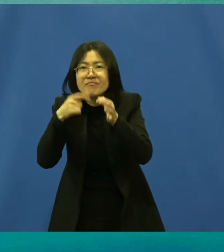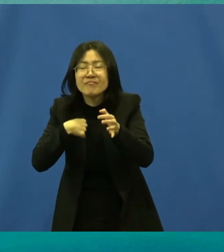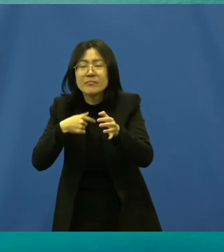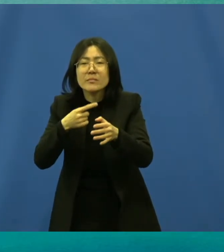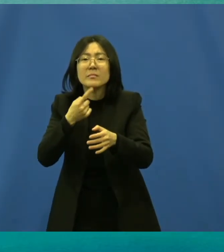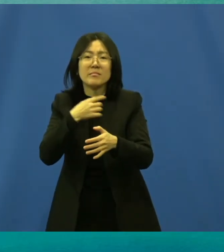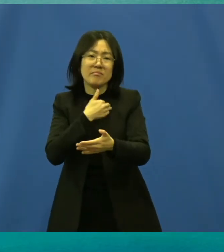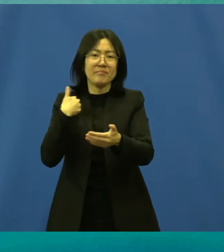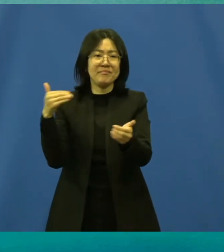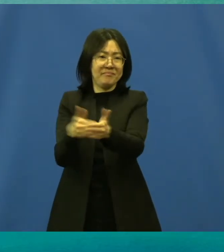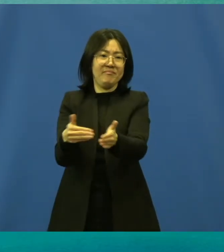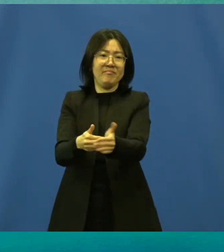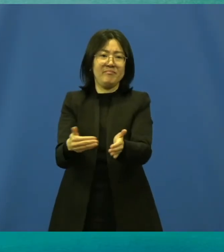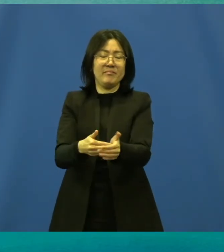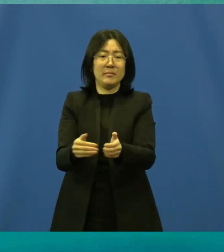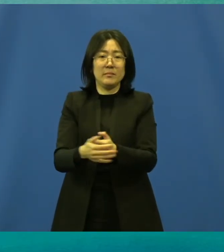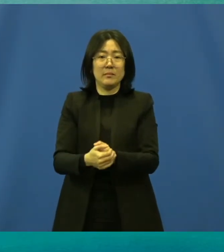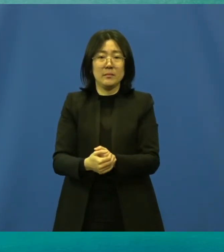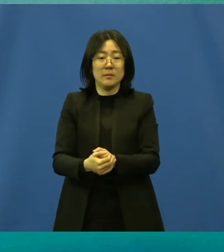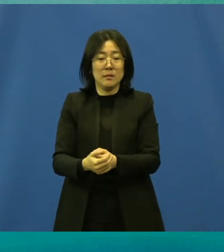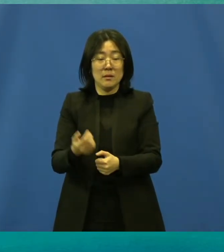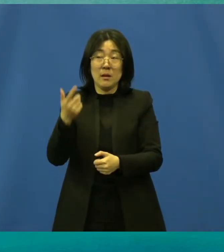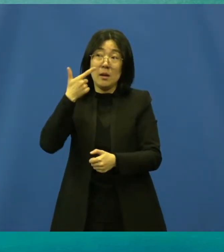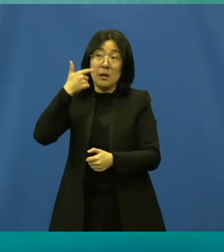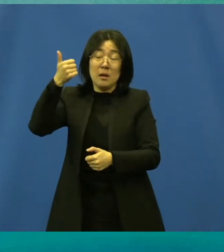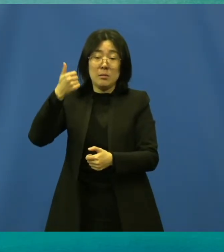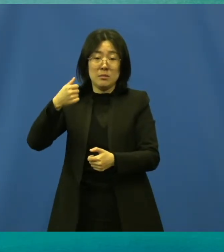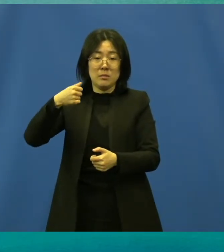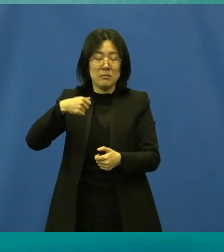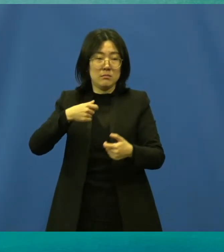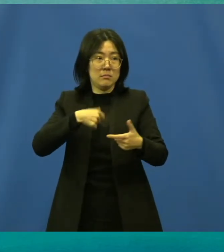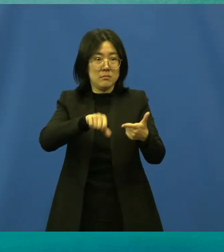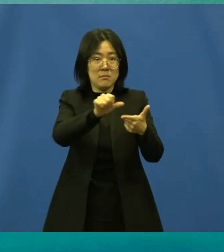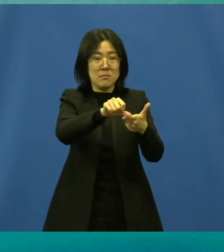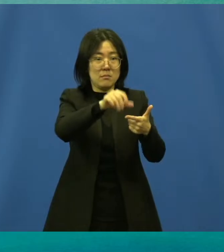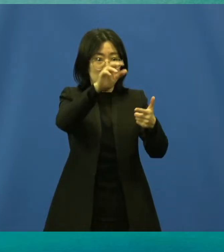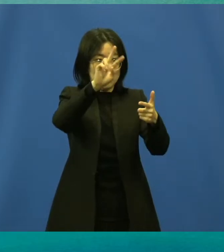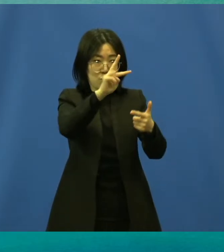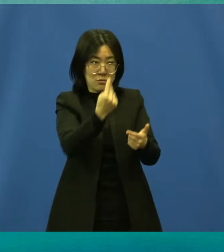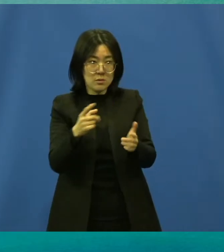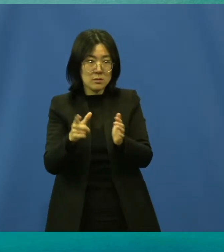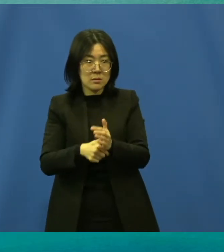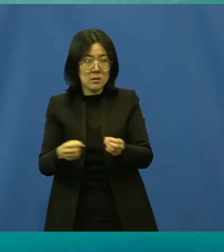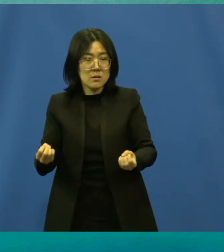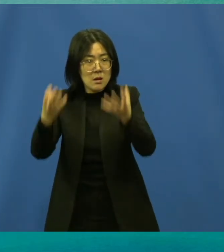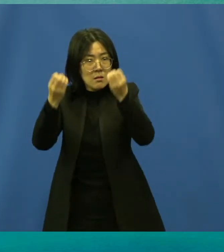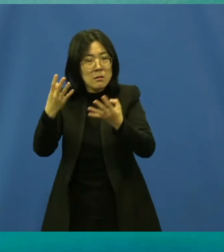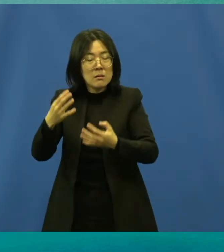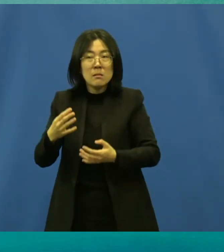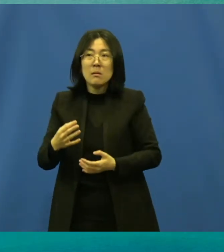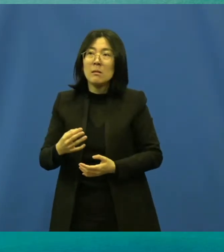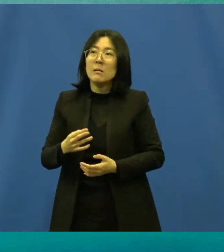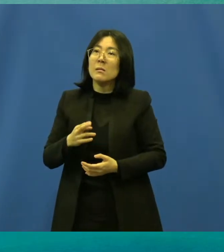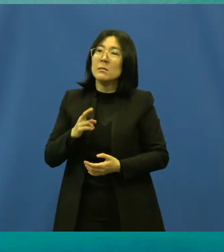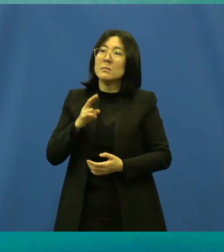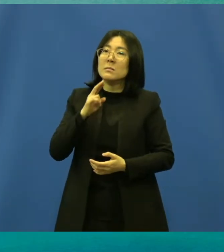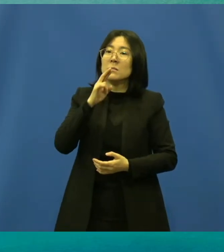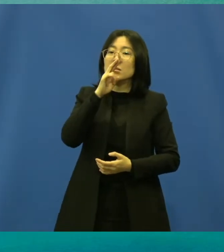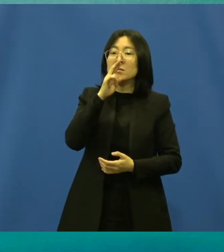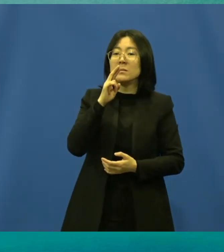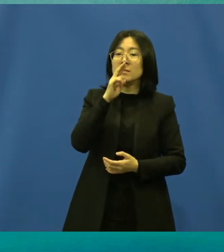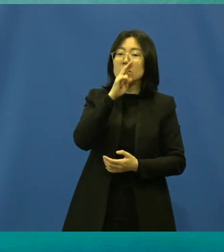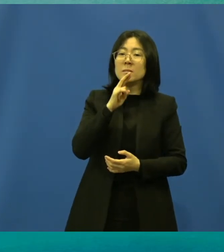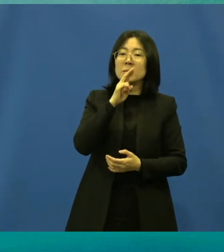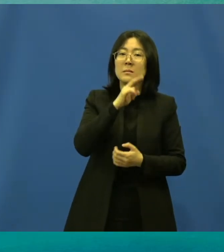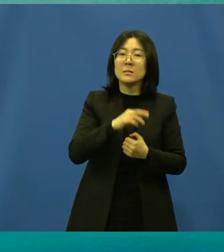둘째 아들이 동생이 돌아왔을 때 잔치를 열어주고 기뻐하는 모습에 화가 잔뜩 났습니다. 요나는 니느웨가